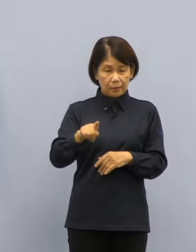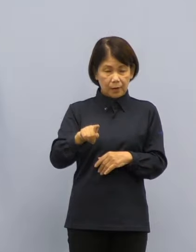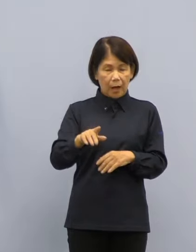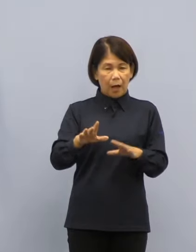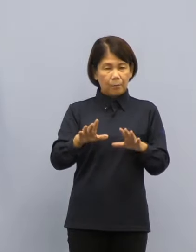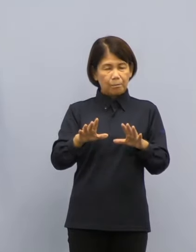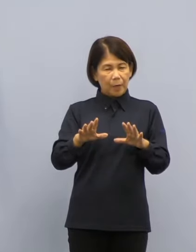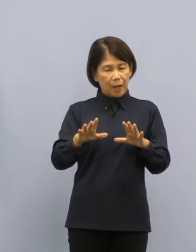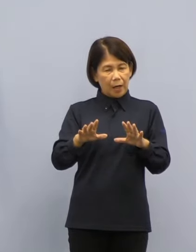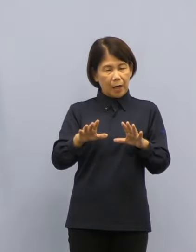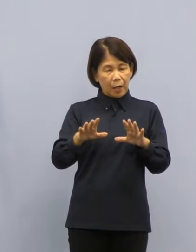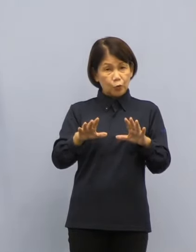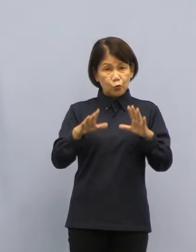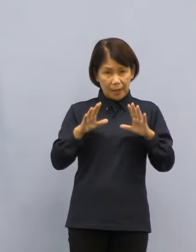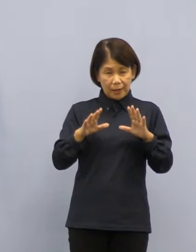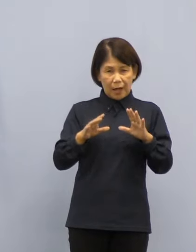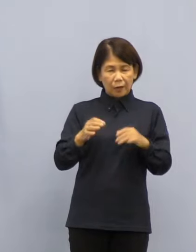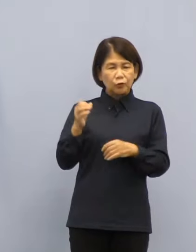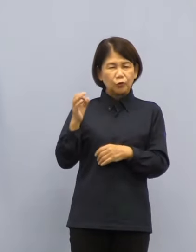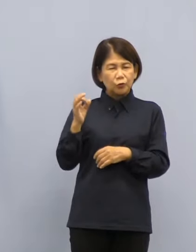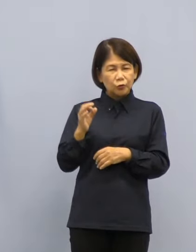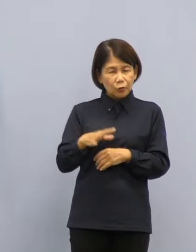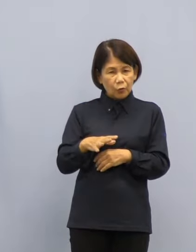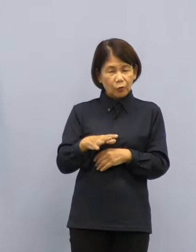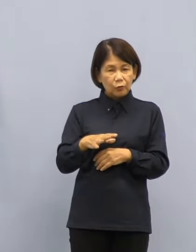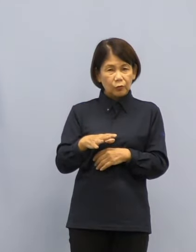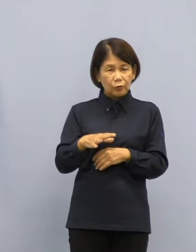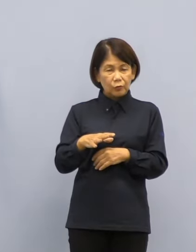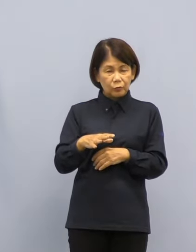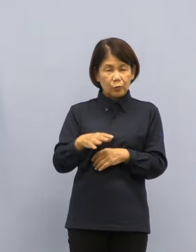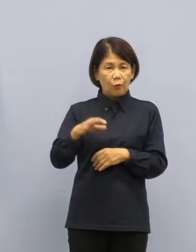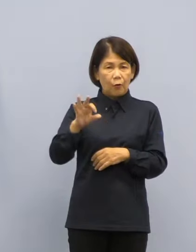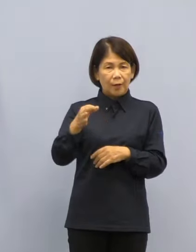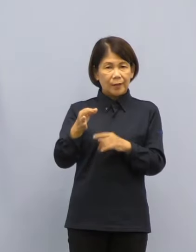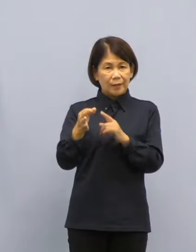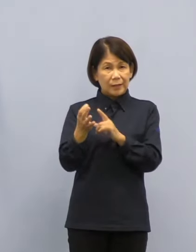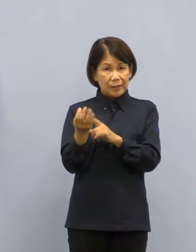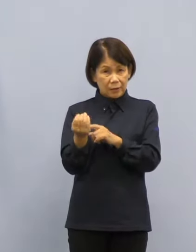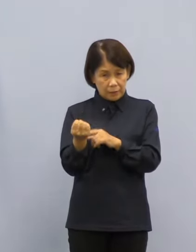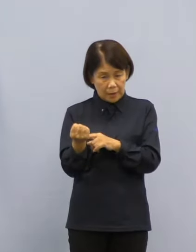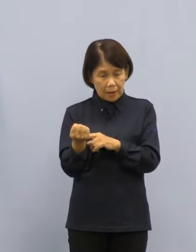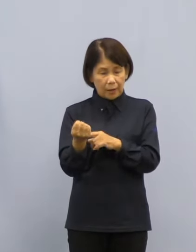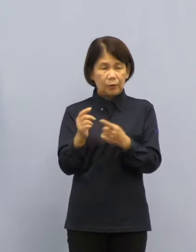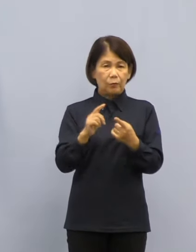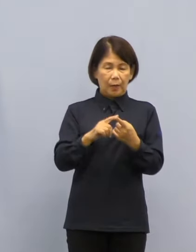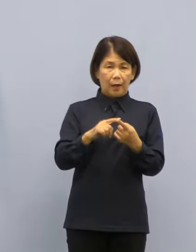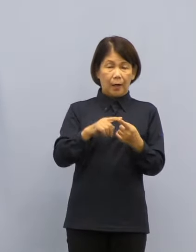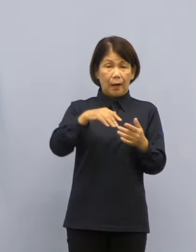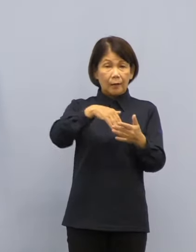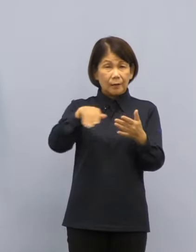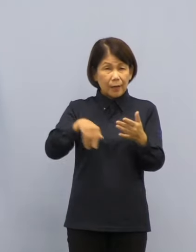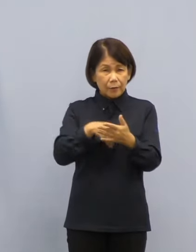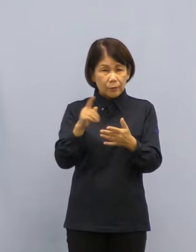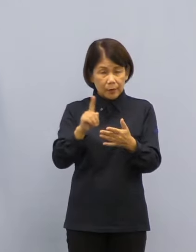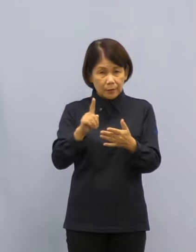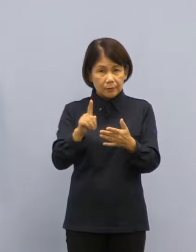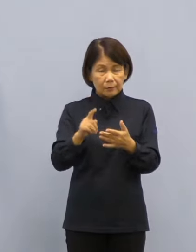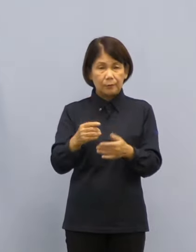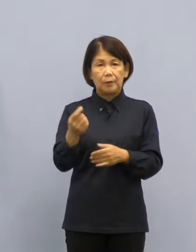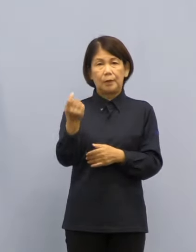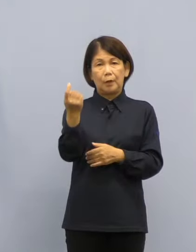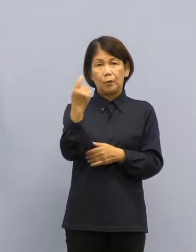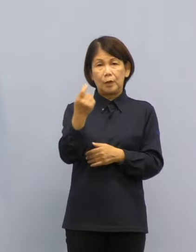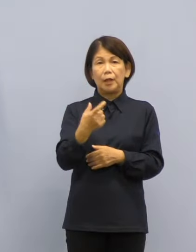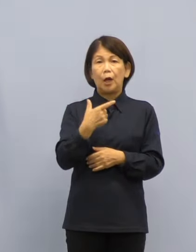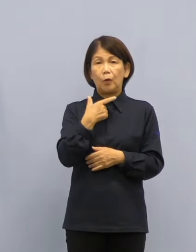損失といいますか、それが分かっていればその損失の額でだったり、どんなことが具体的にあったのかというのをちょっと教えていただきたいというのが